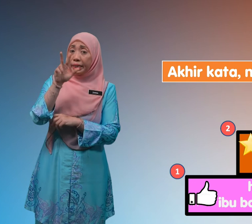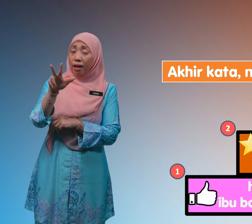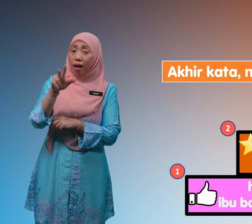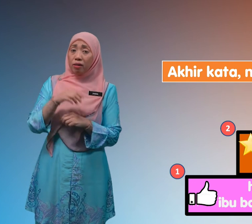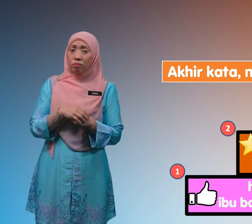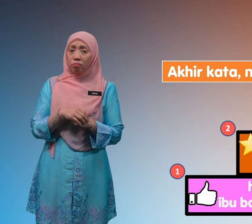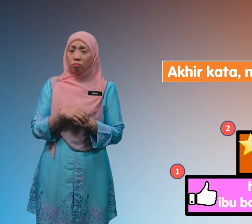tiga,